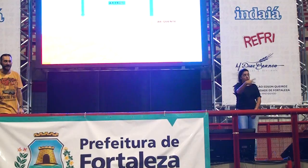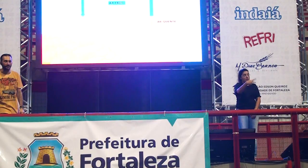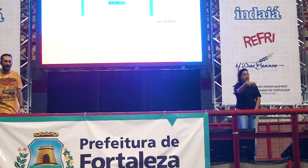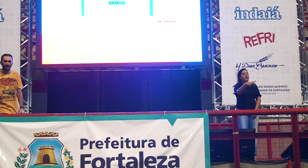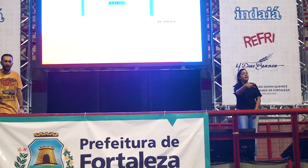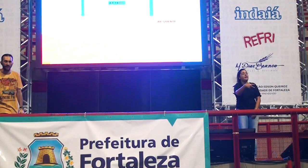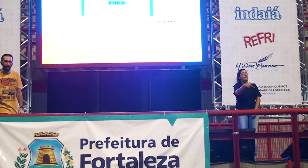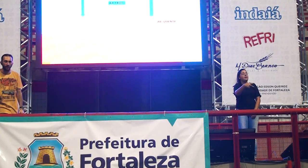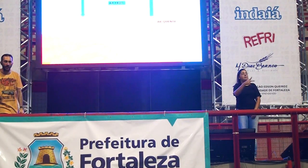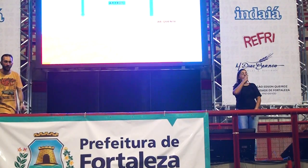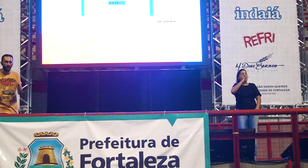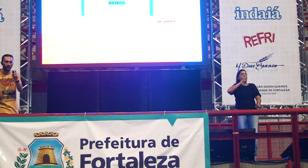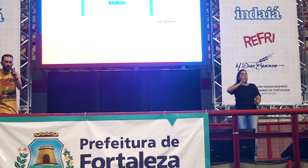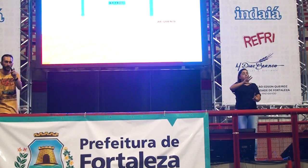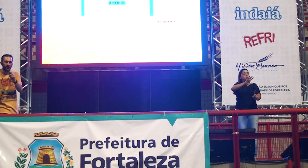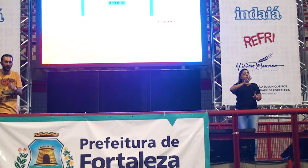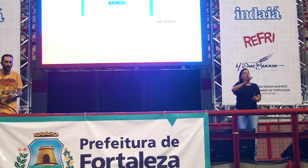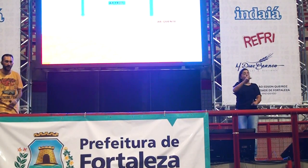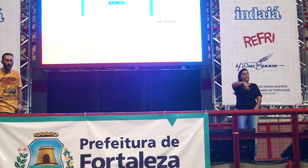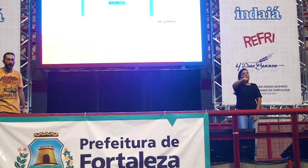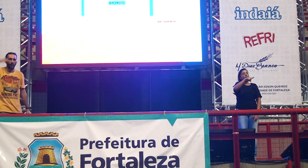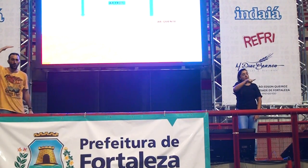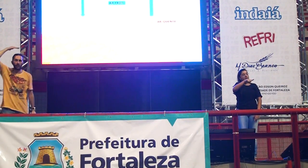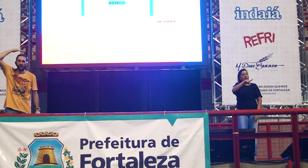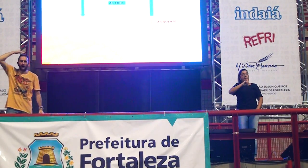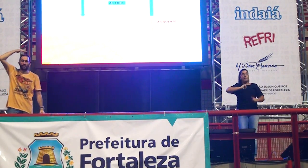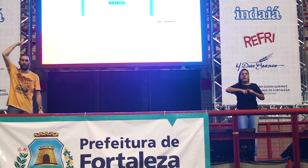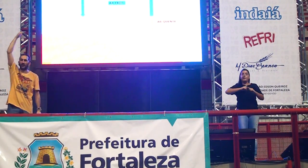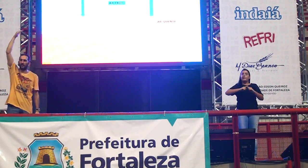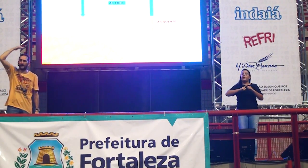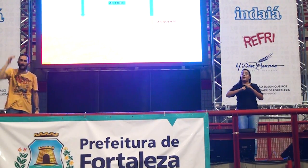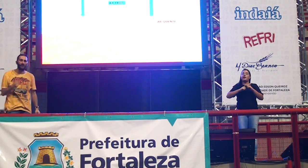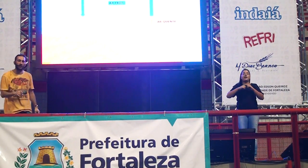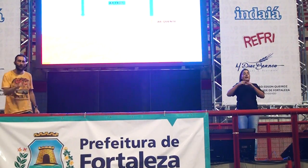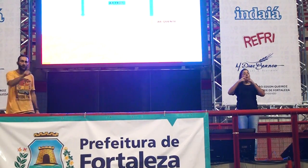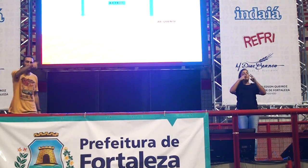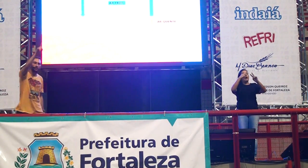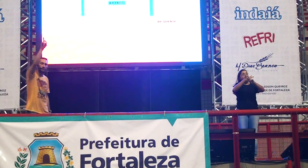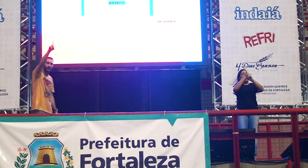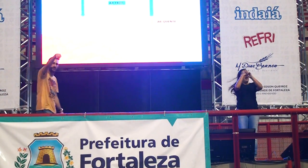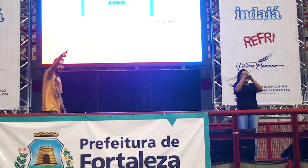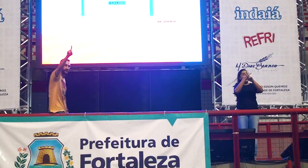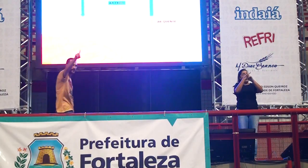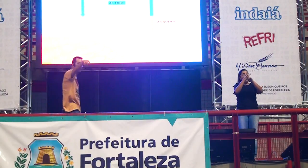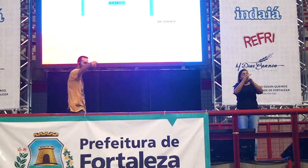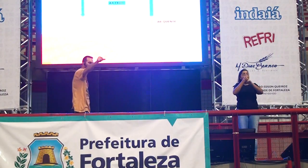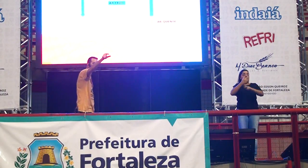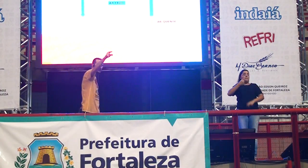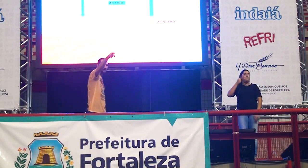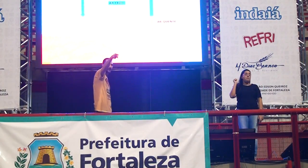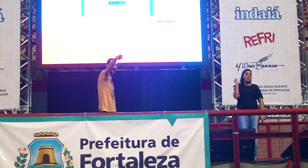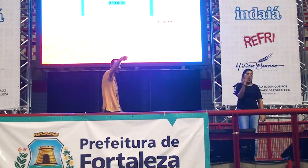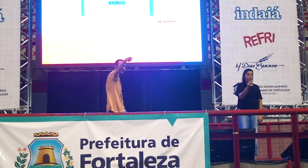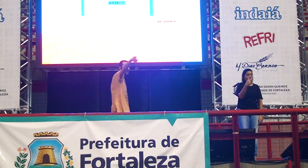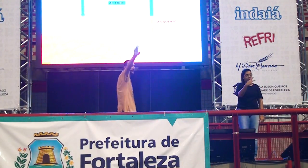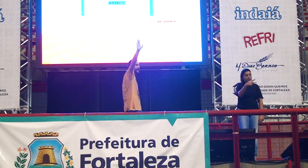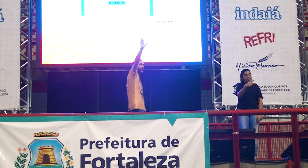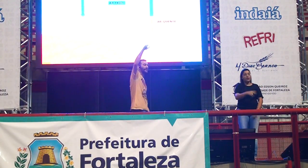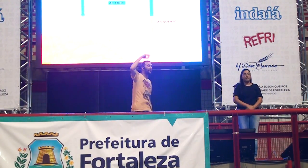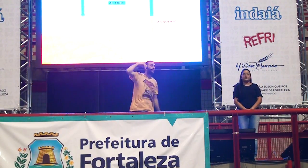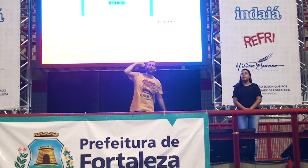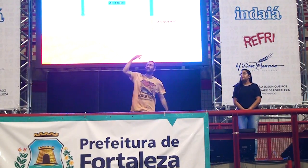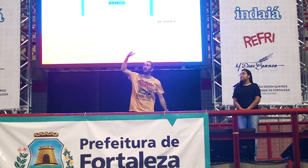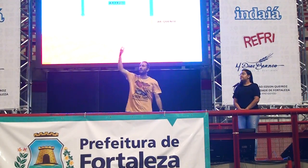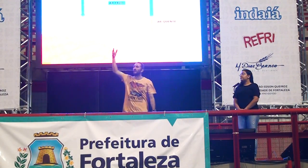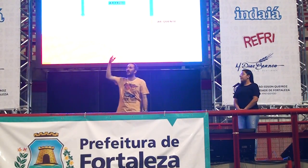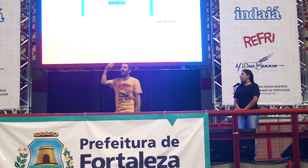Quem tem mais pressão nesse momento? Vocês. A coluna de ar sobre minha cabeça é menor do que sobre a cabeça de vocês. Está claro? Professor,